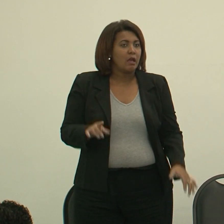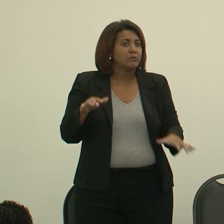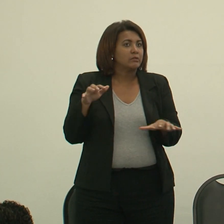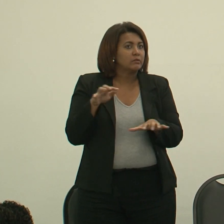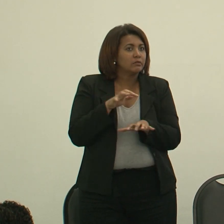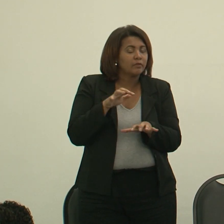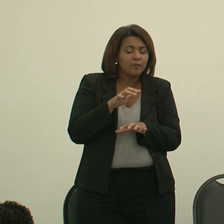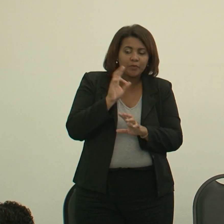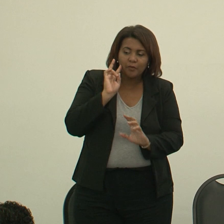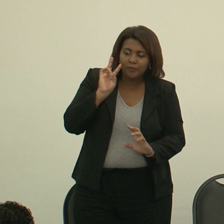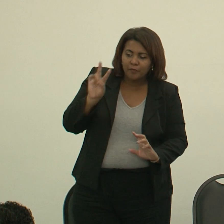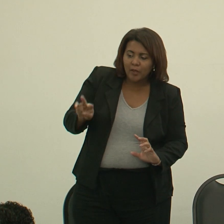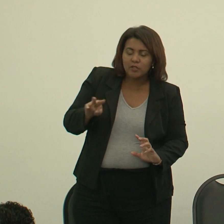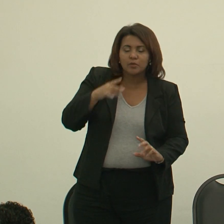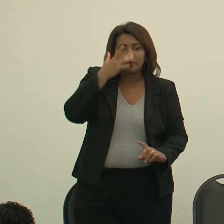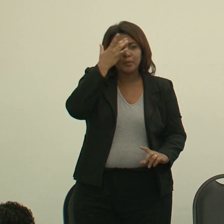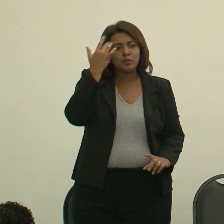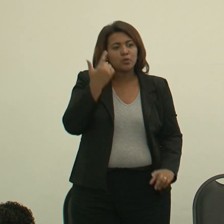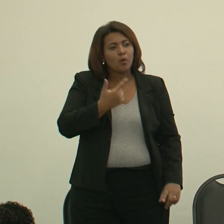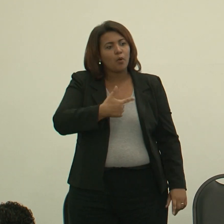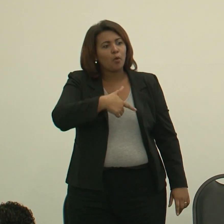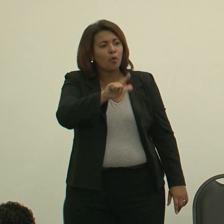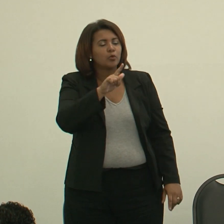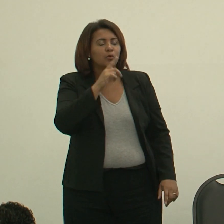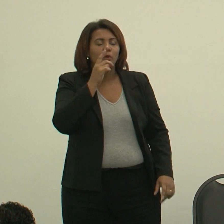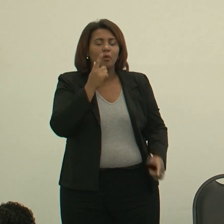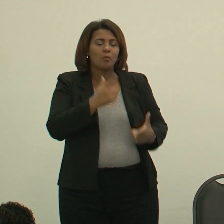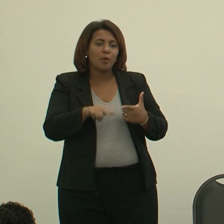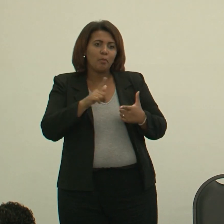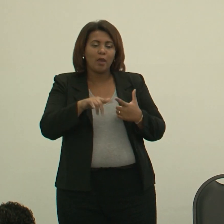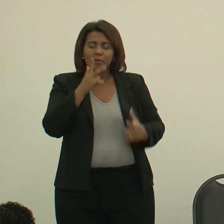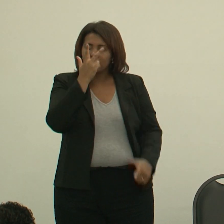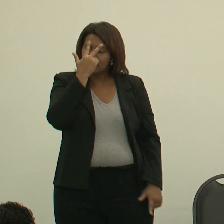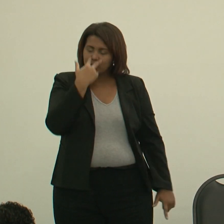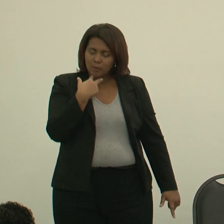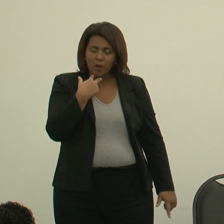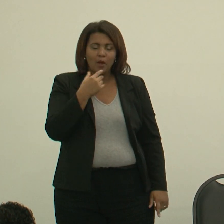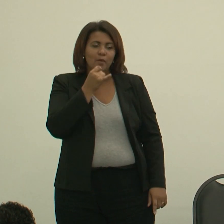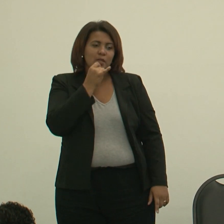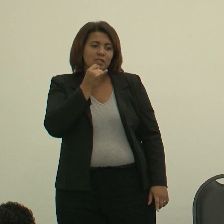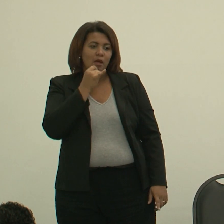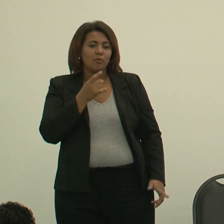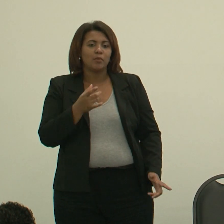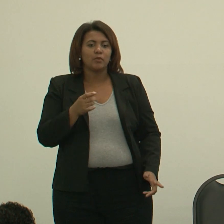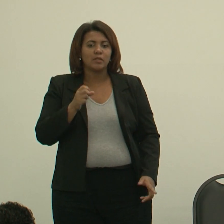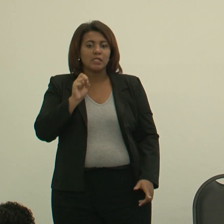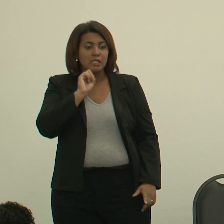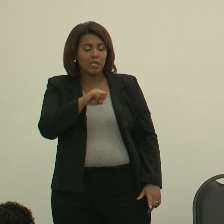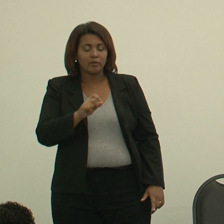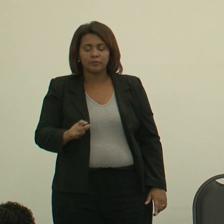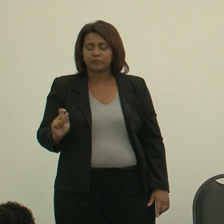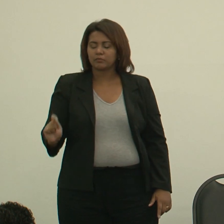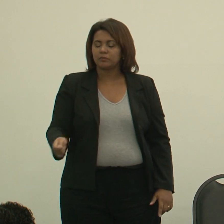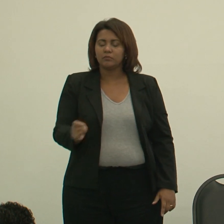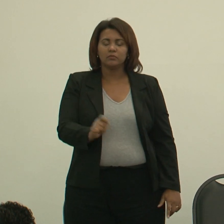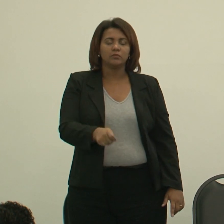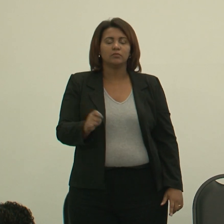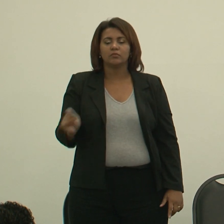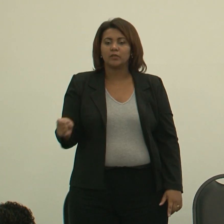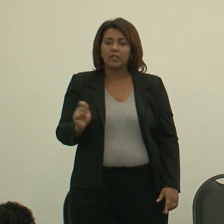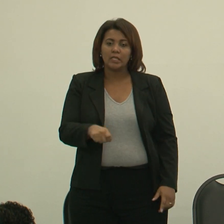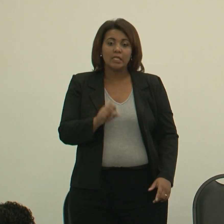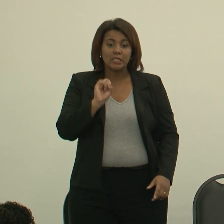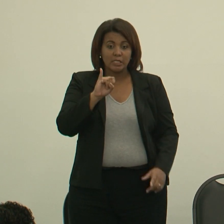Assim que eu olho para uma pessoa com problemas visuais, um cego, por exemplo, se ele estiver portando o